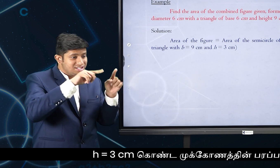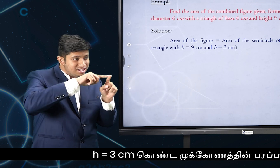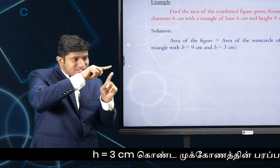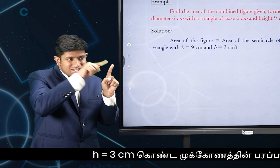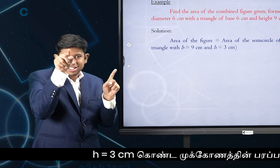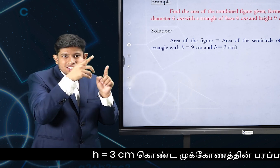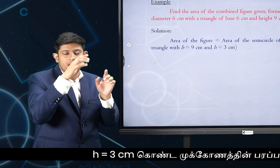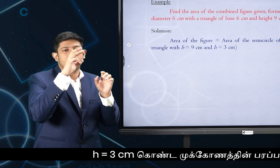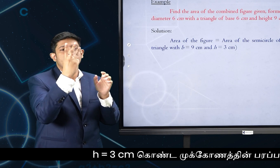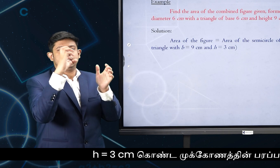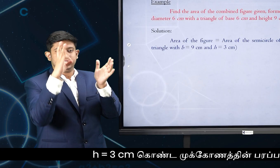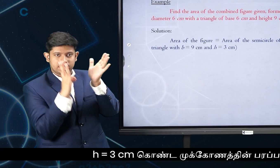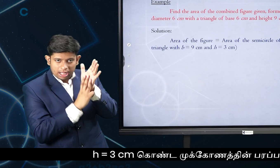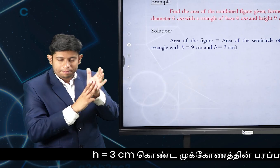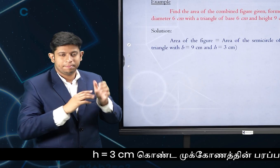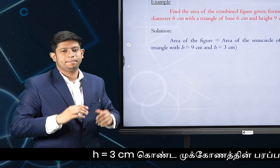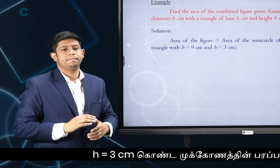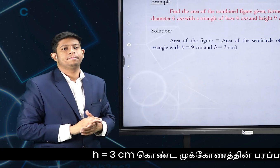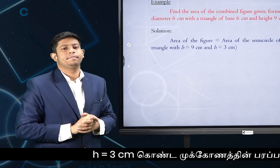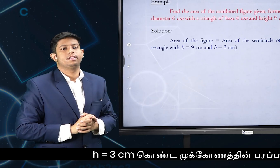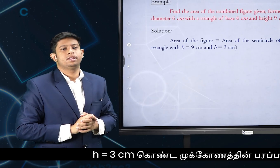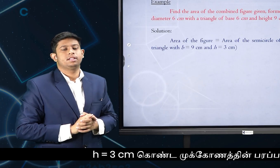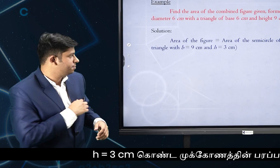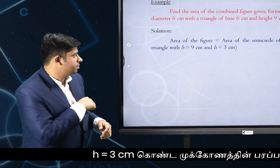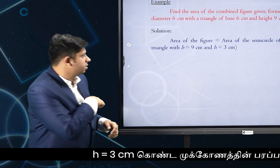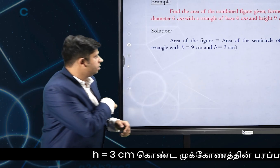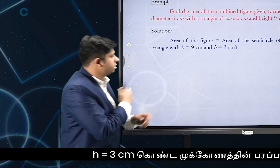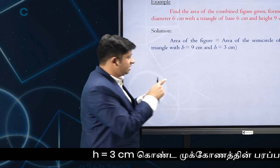சென்டிமீட்டர் கொண்ட முக்கோணத்தின் பரப்பளவு.